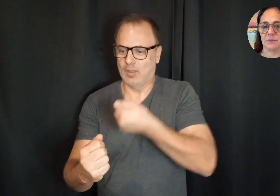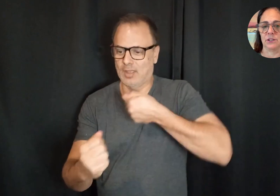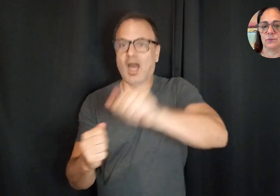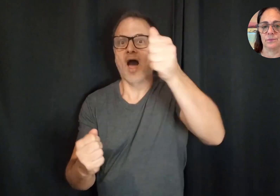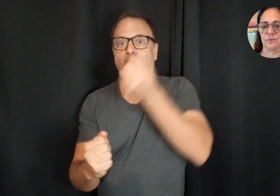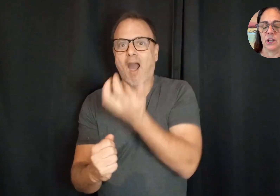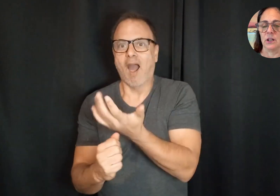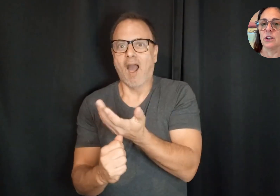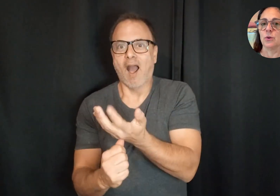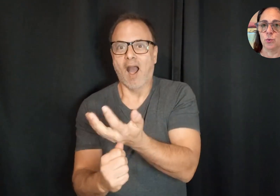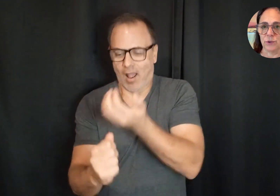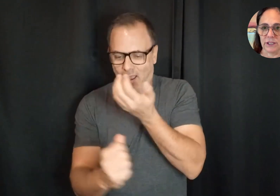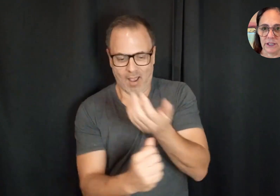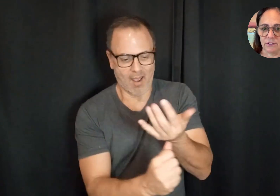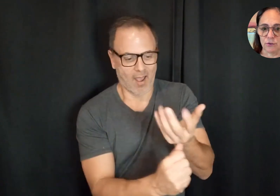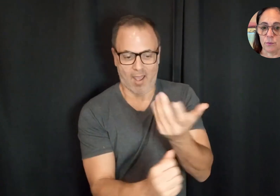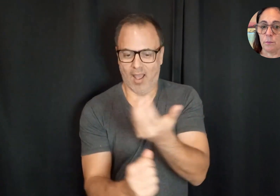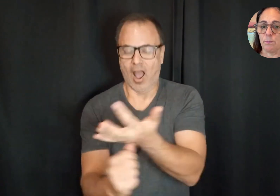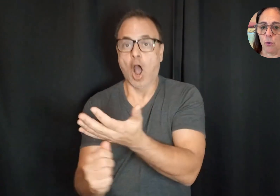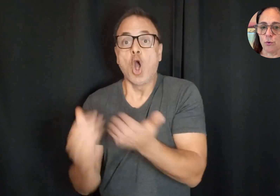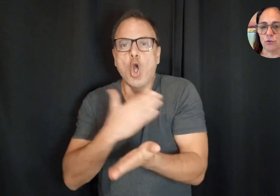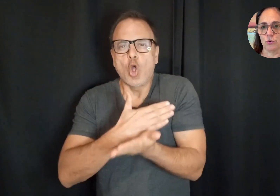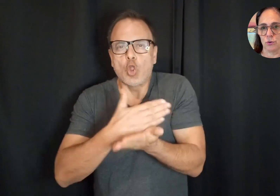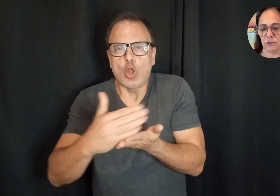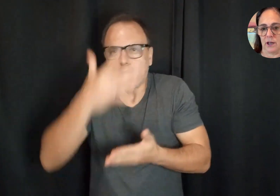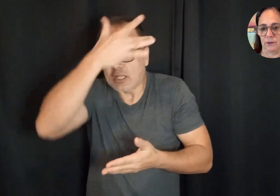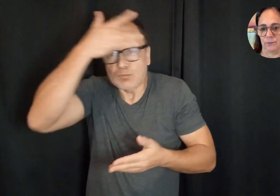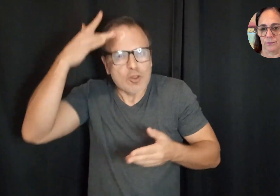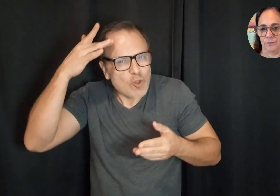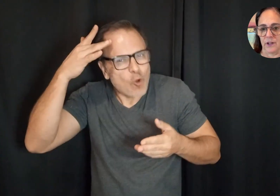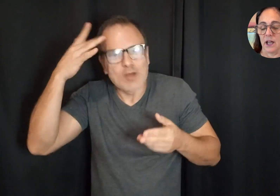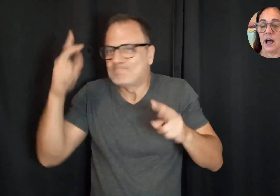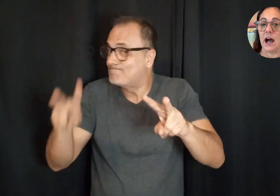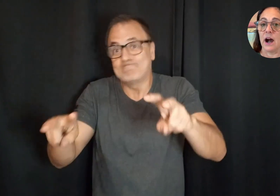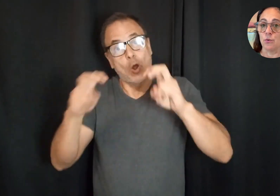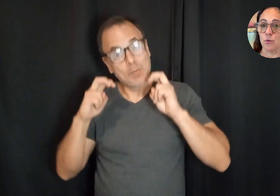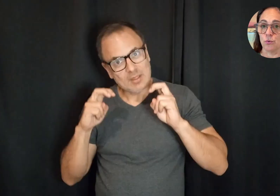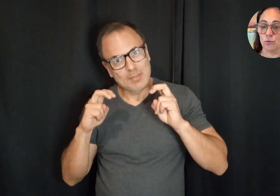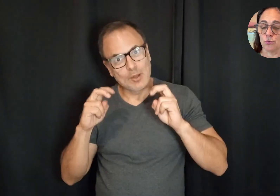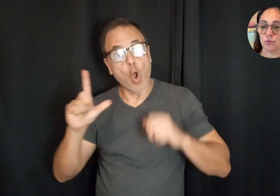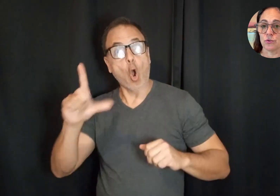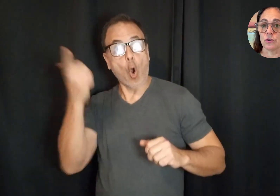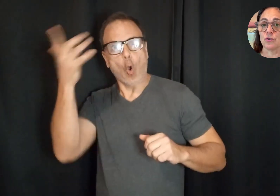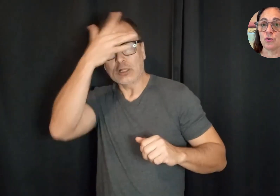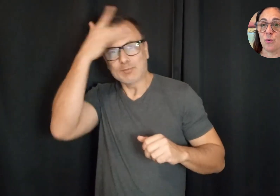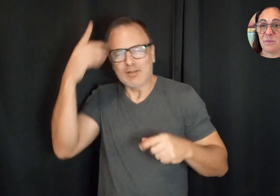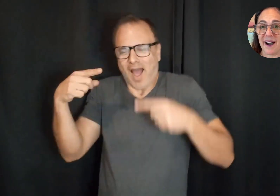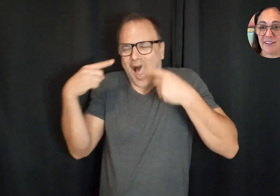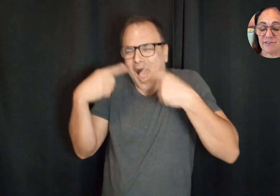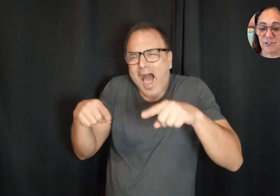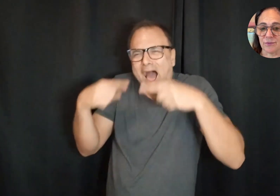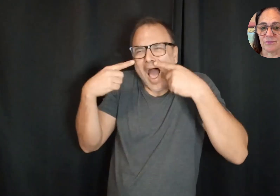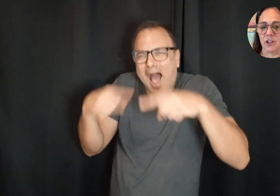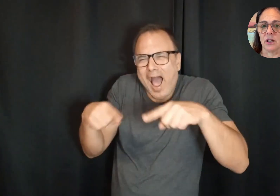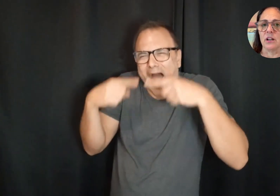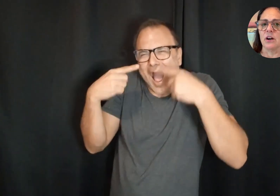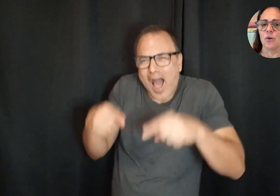caminho. No início, poucos notaram. Alguns zombavam.